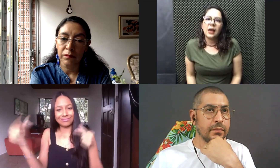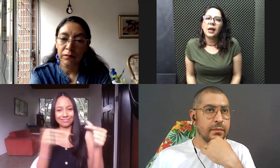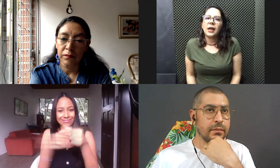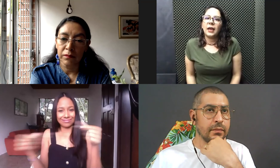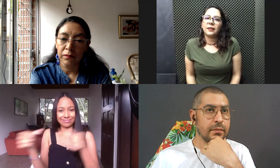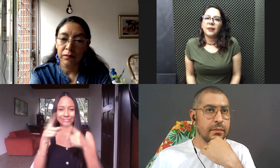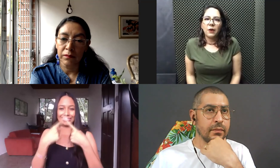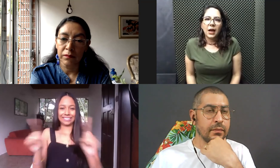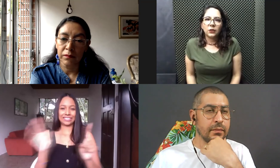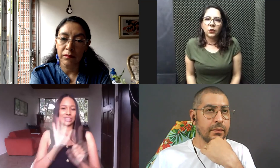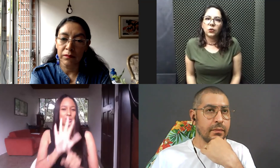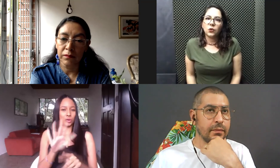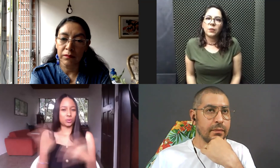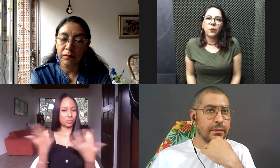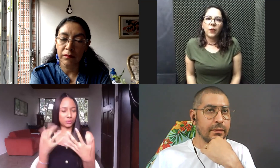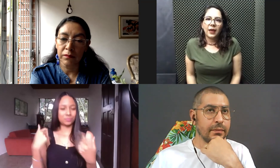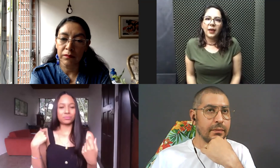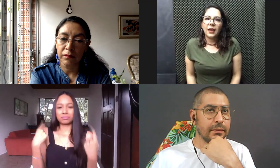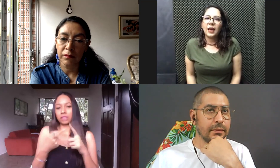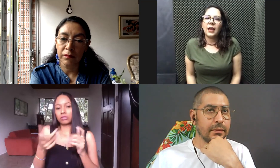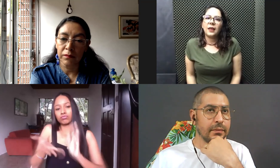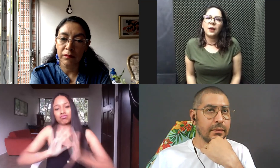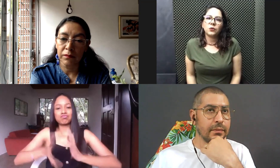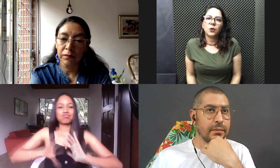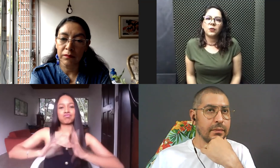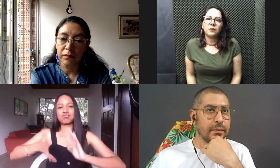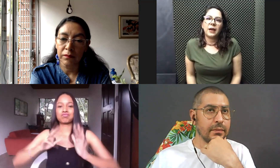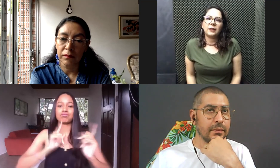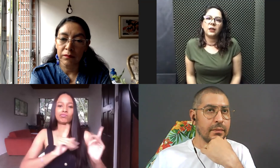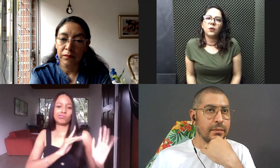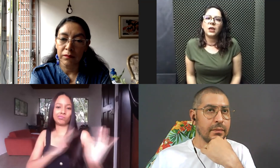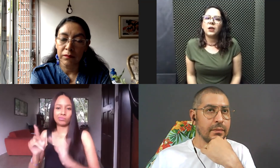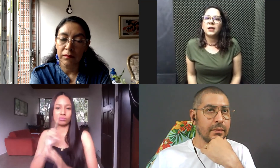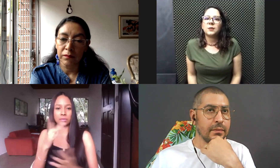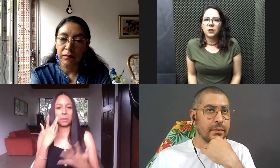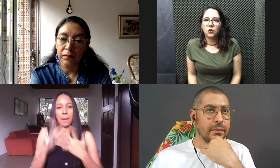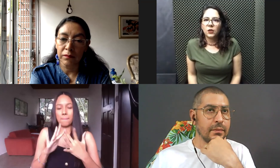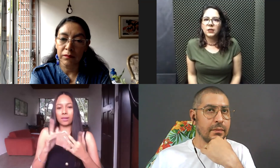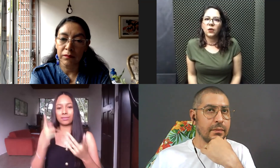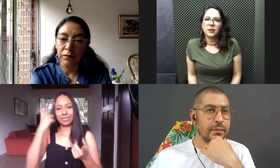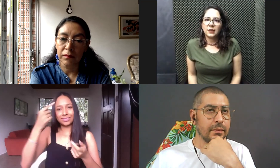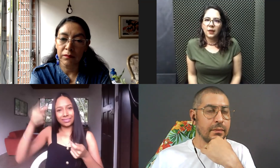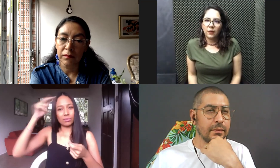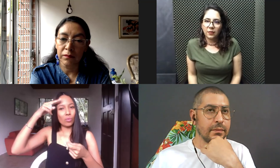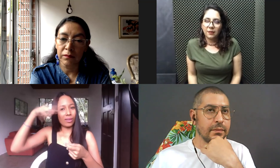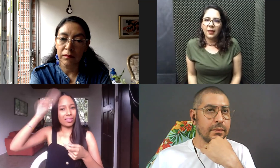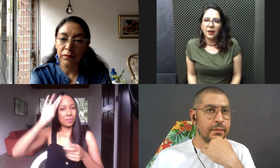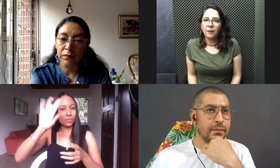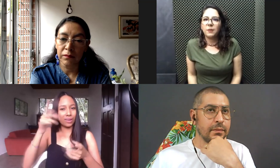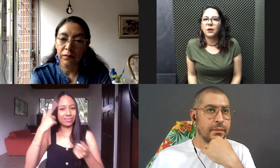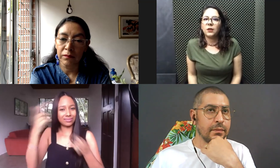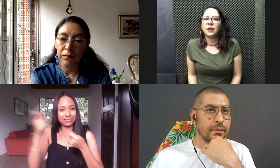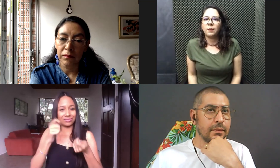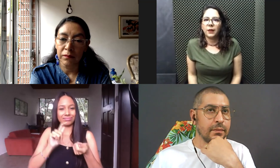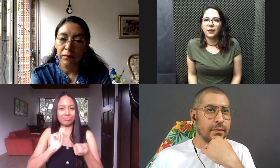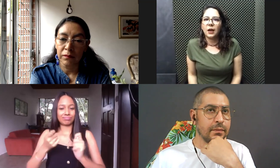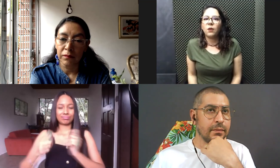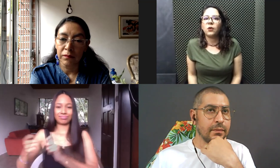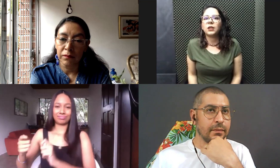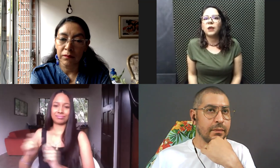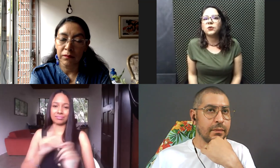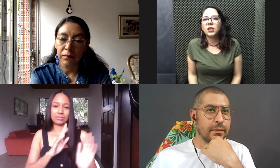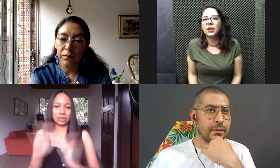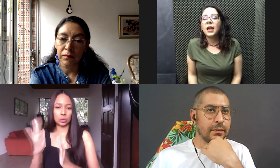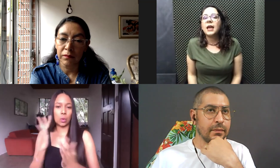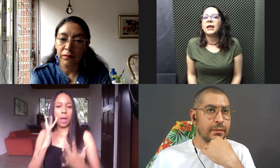está trabajando. No se puede, digamos, como partir de un guión en español, sino que se debe primero interpretar,